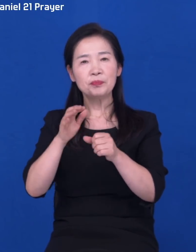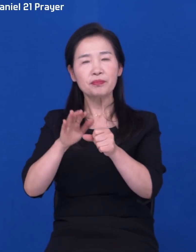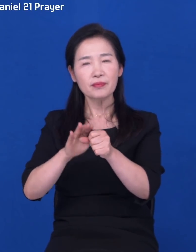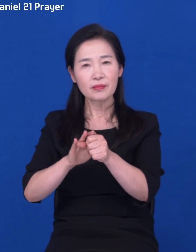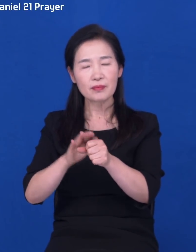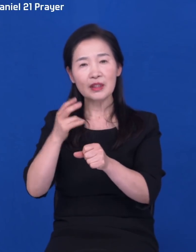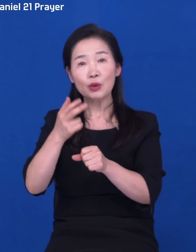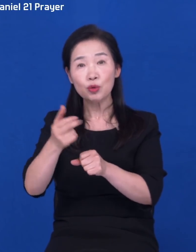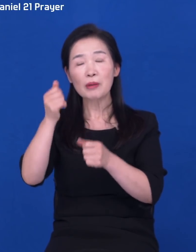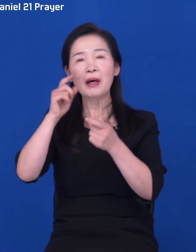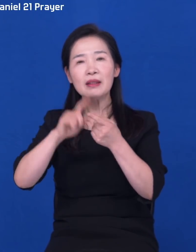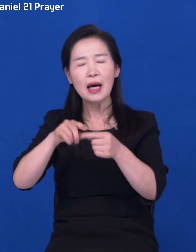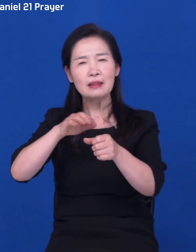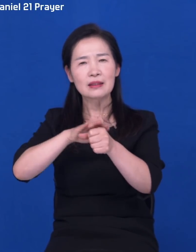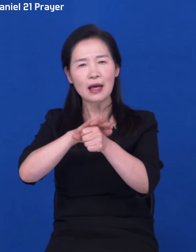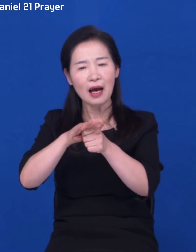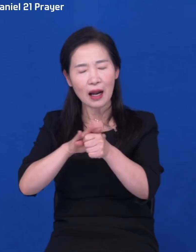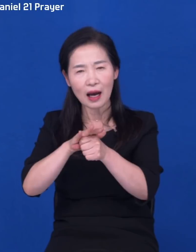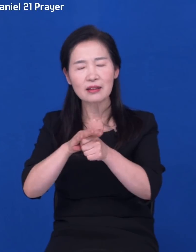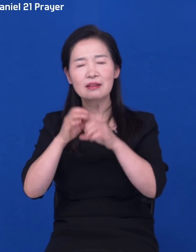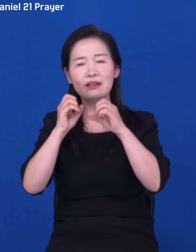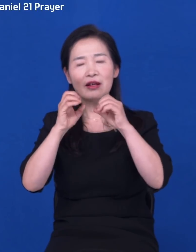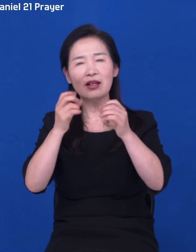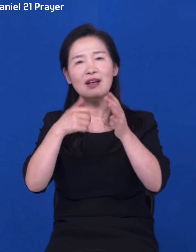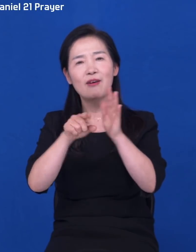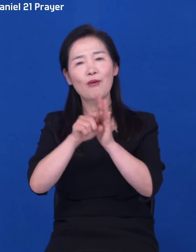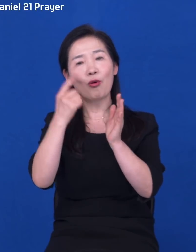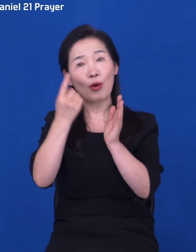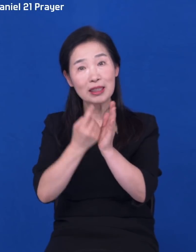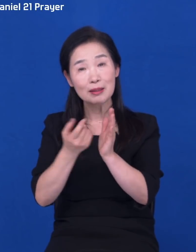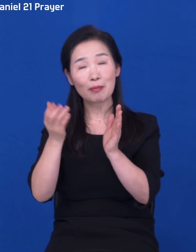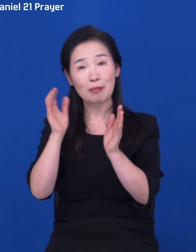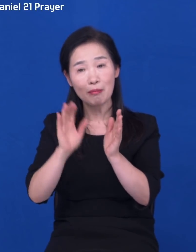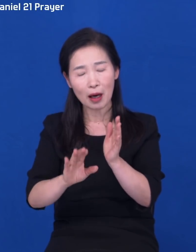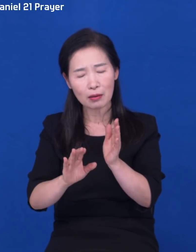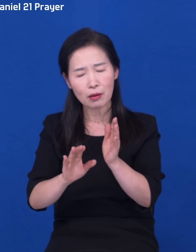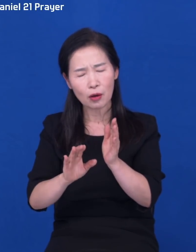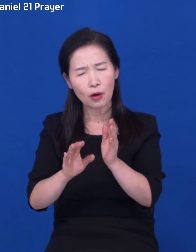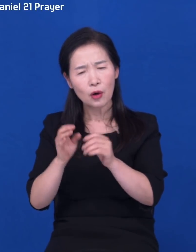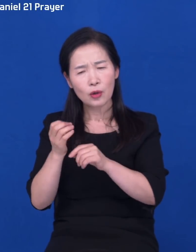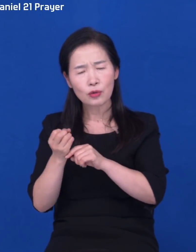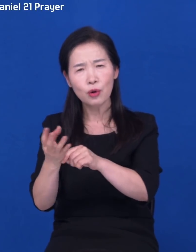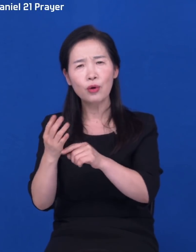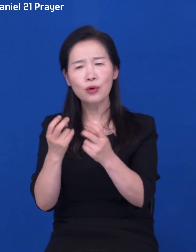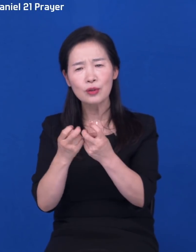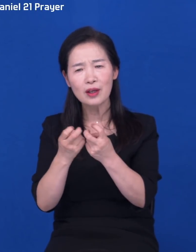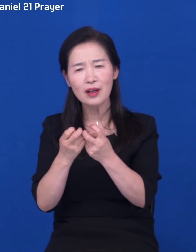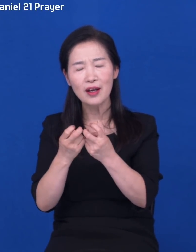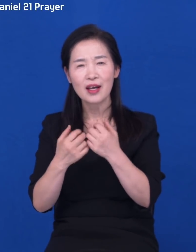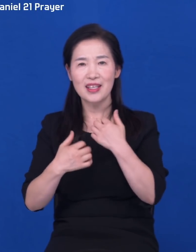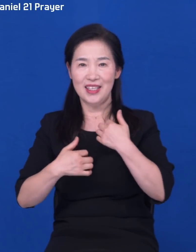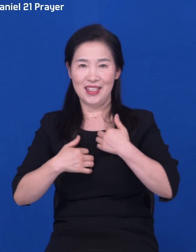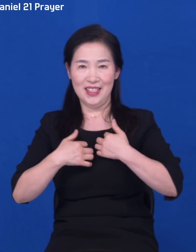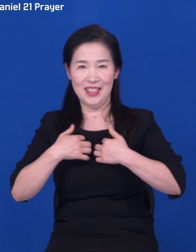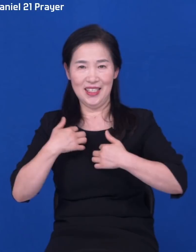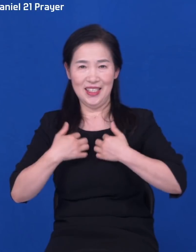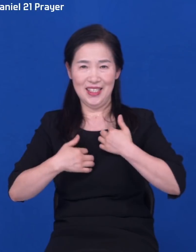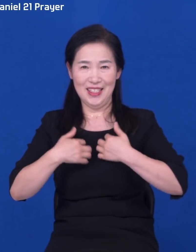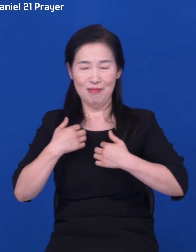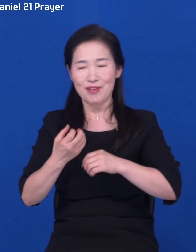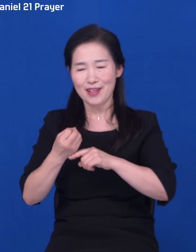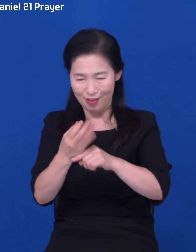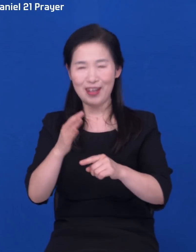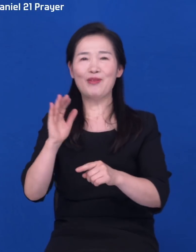주님에 대한 사랑을 전하려고 왔지만 그것을 과연 어떻게 전해야 되느냐? 기쁘게 전해야 한다. 이거를